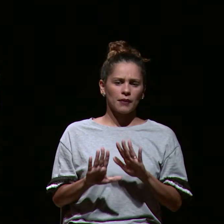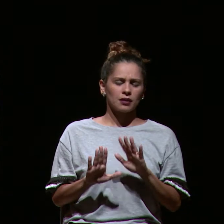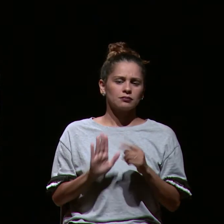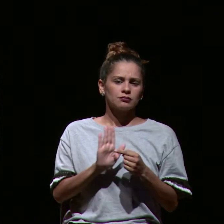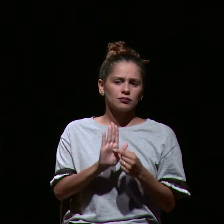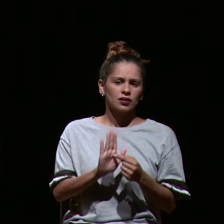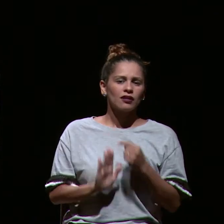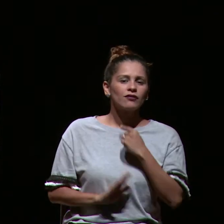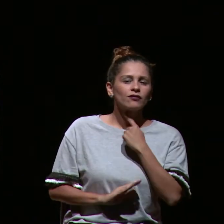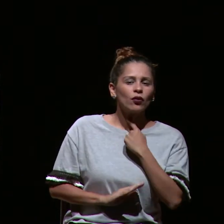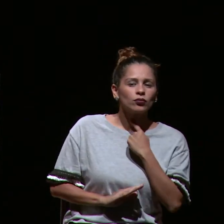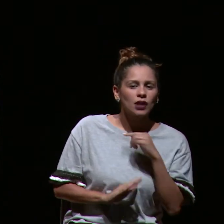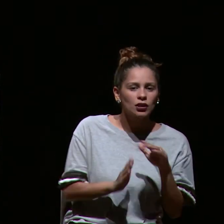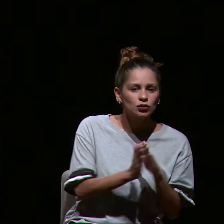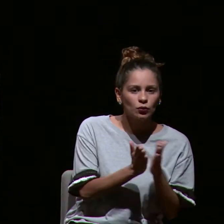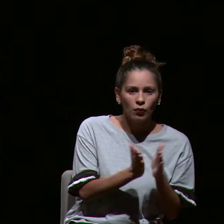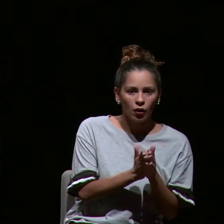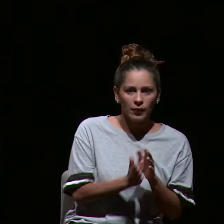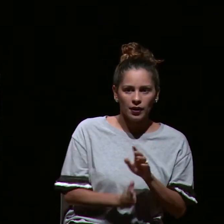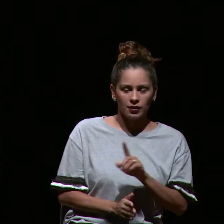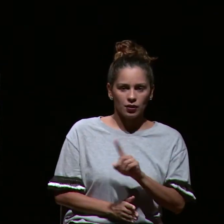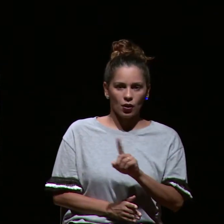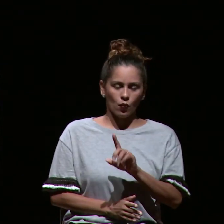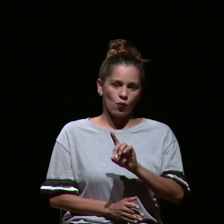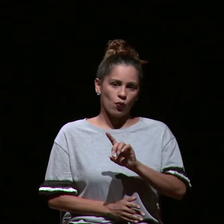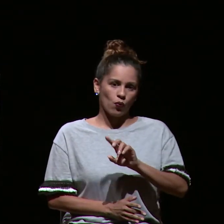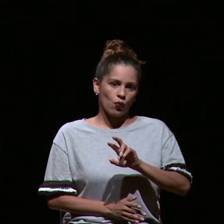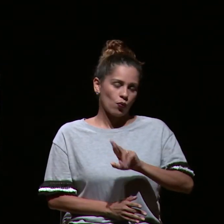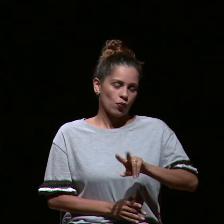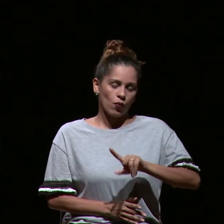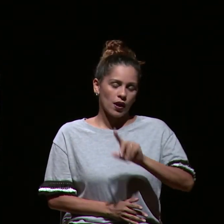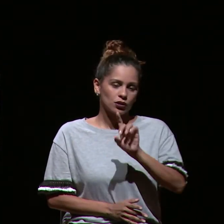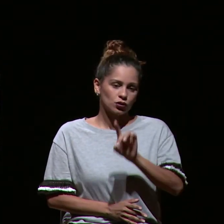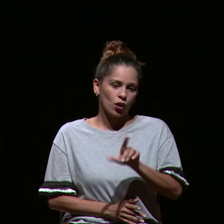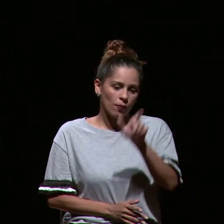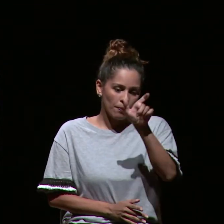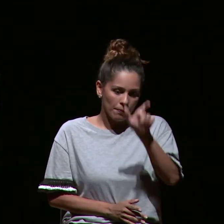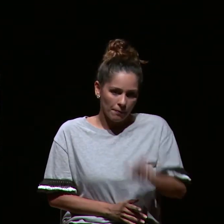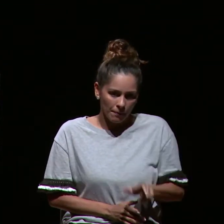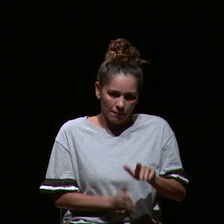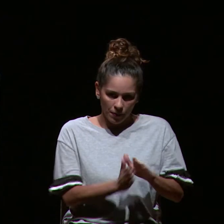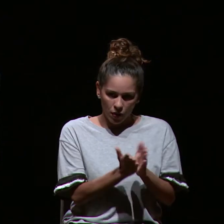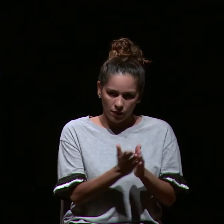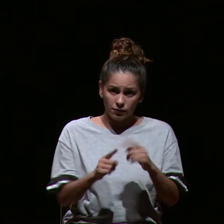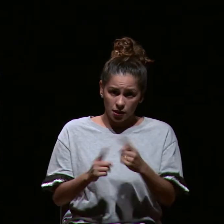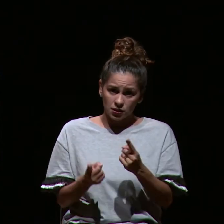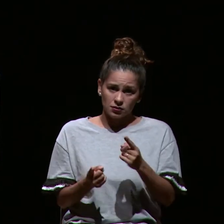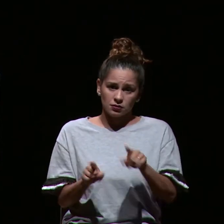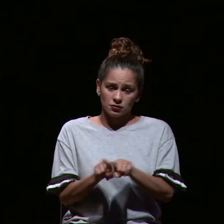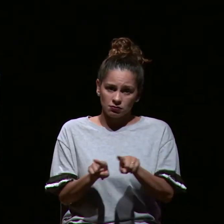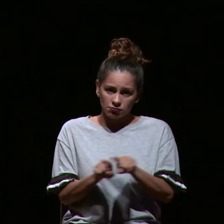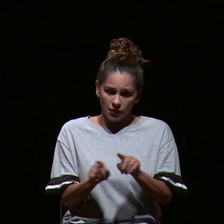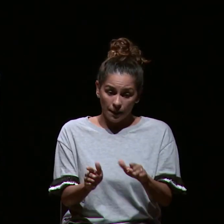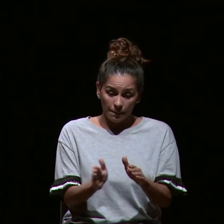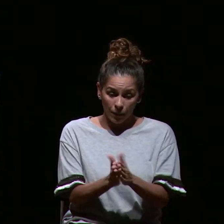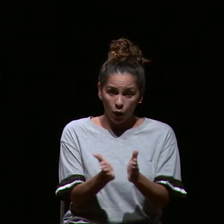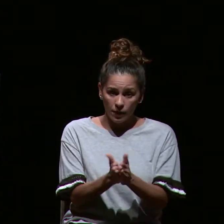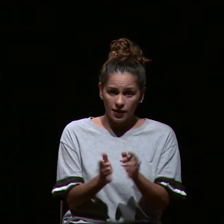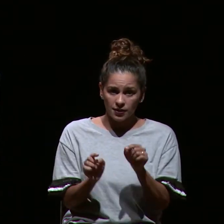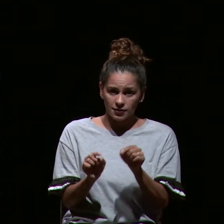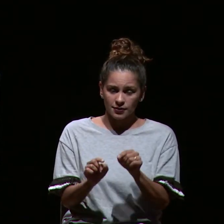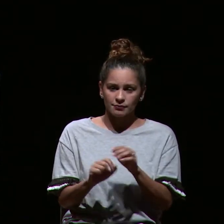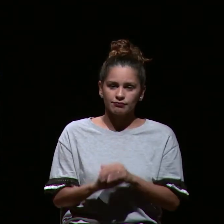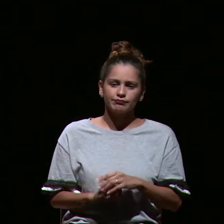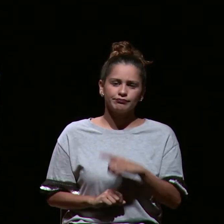por exemplo, de algumas leituras comuns realizadas a partir da obra literária da escritora Carolina Maria de Jesus, ou mesmo quando observo uma